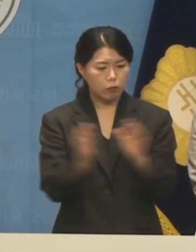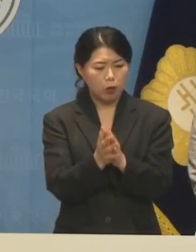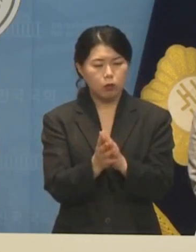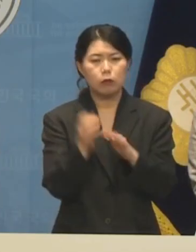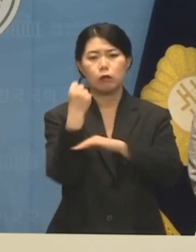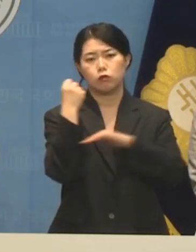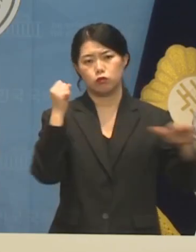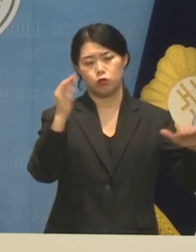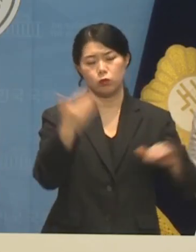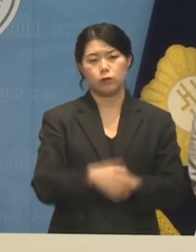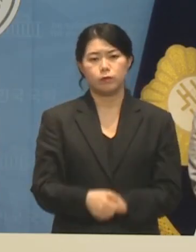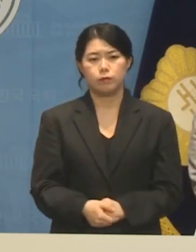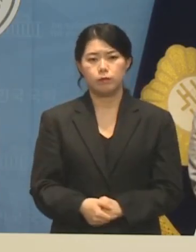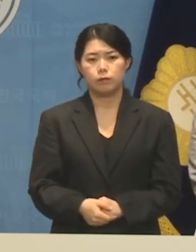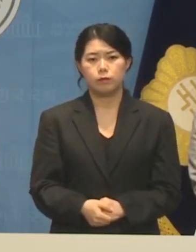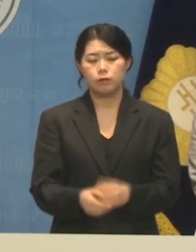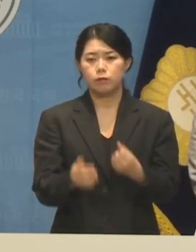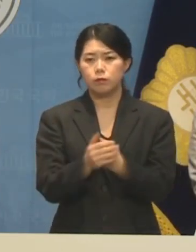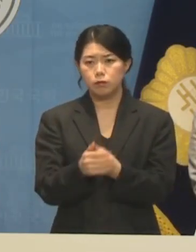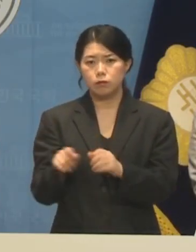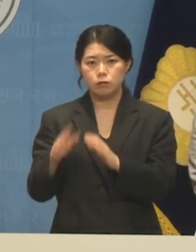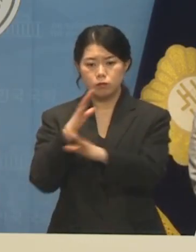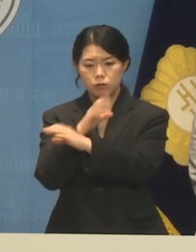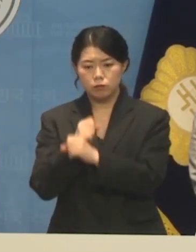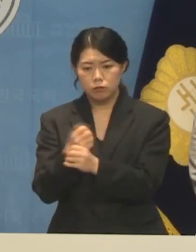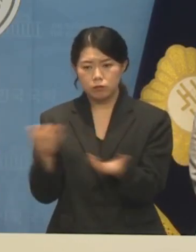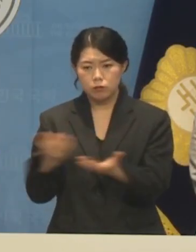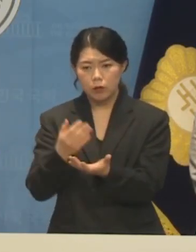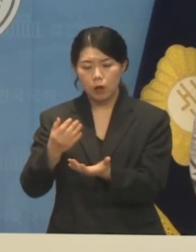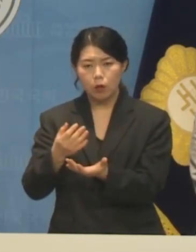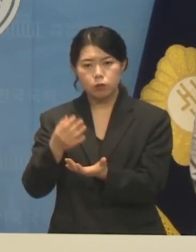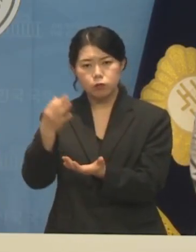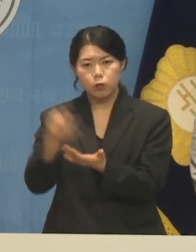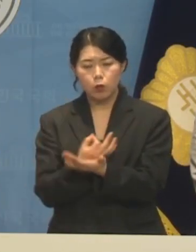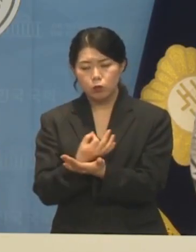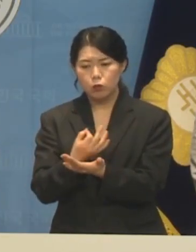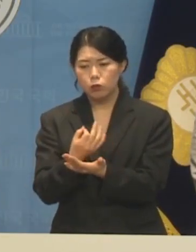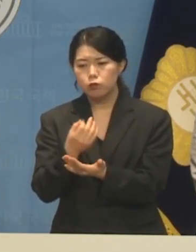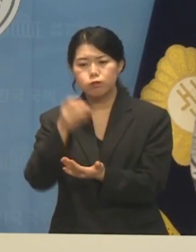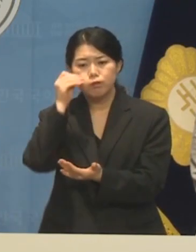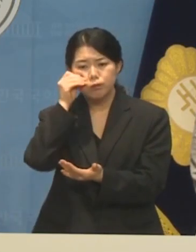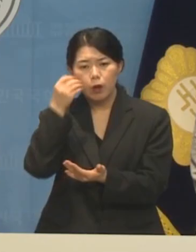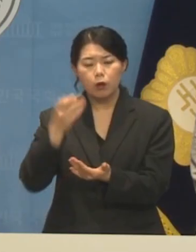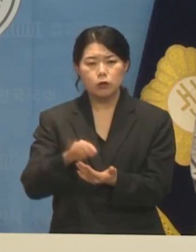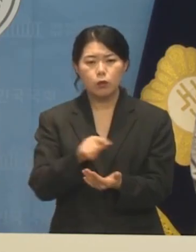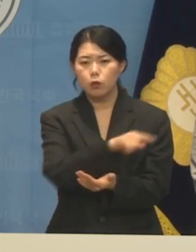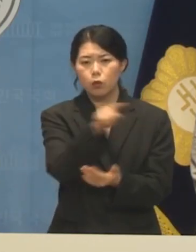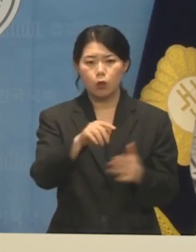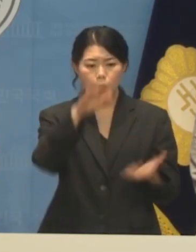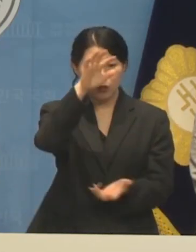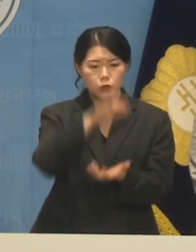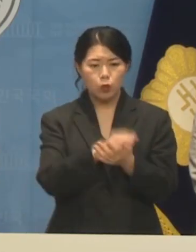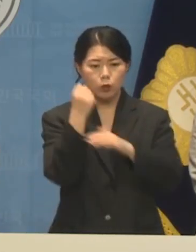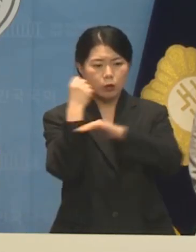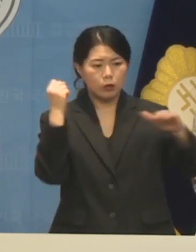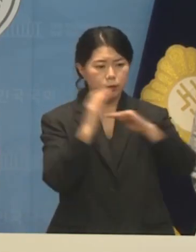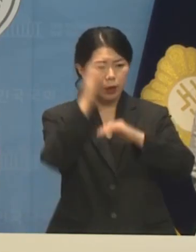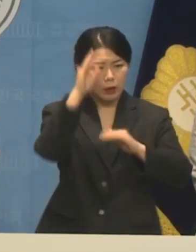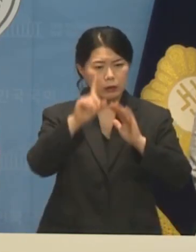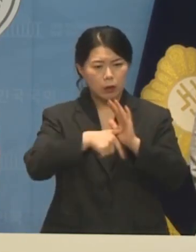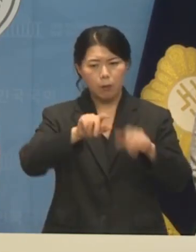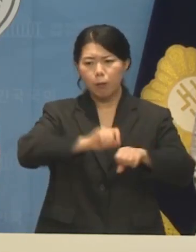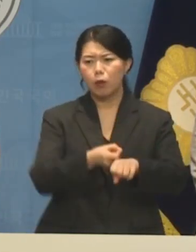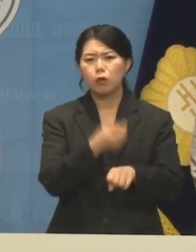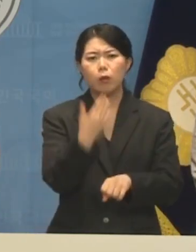된다. 그래서 공무직 기준인건비가 남더라도 총액이 초과하면 페널티 적용 대상이 되는 등